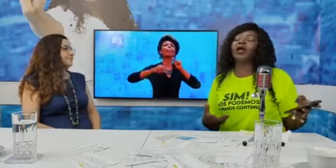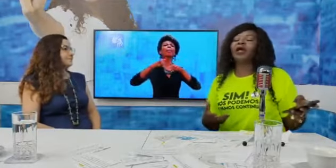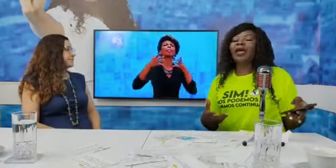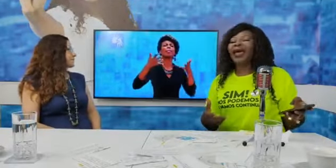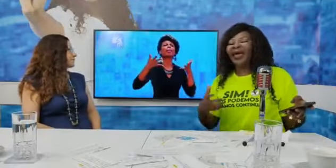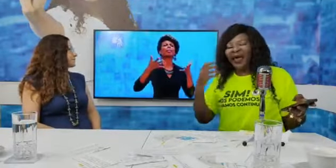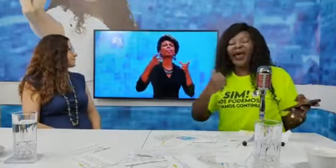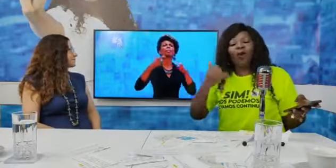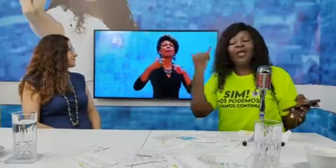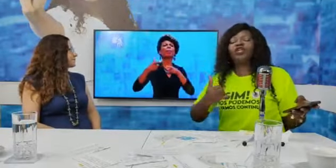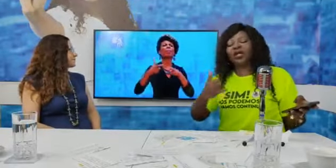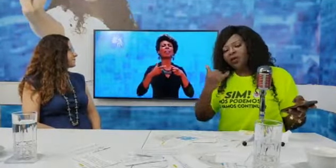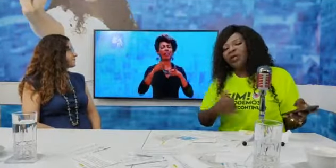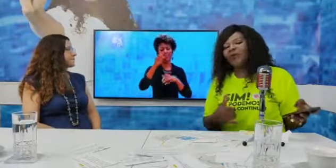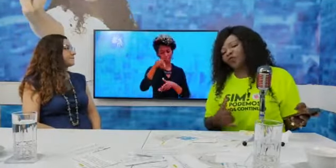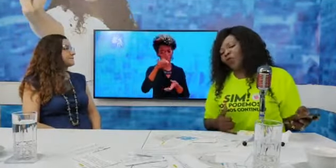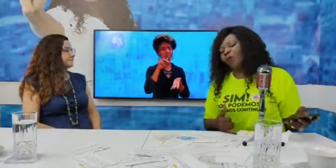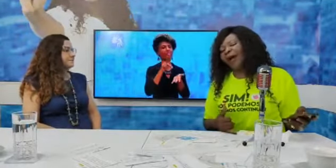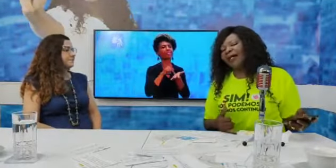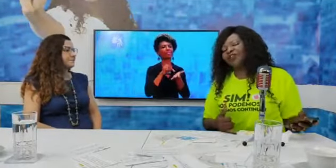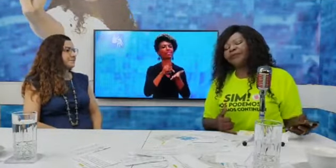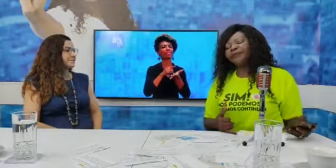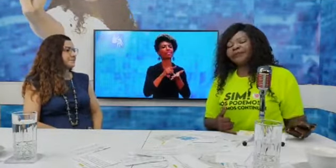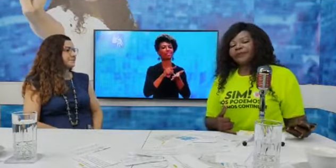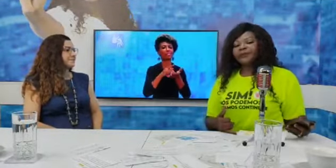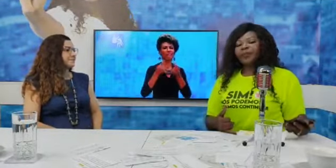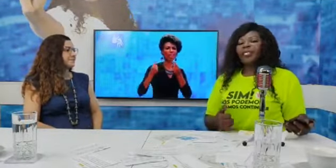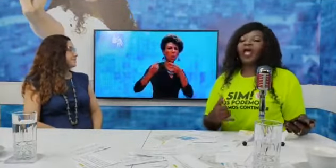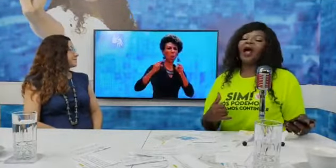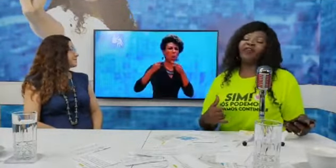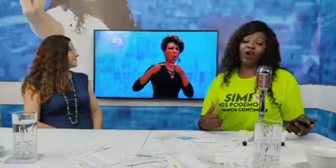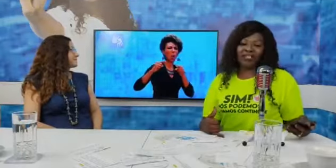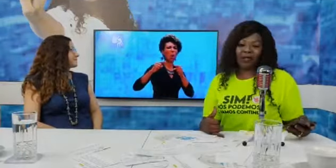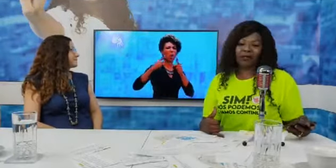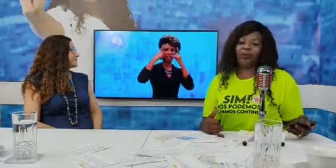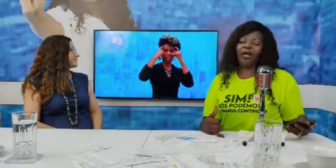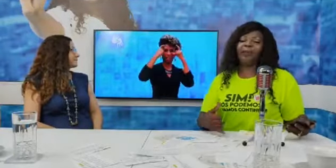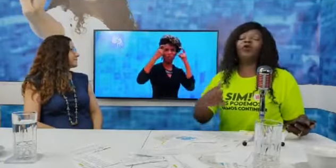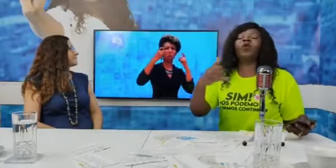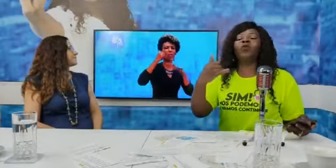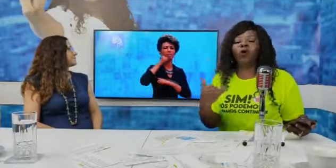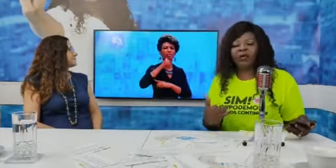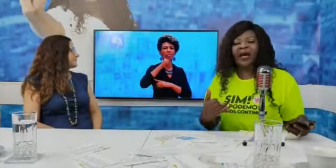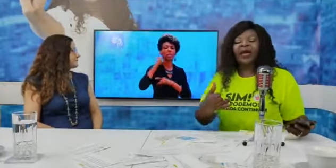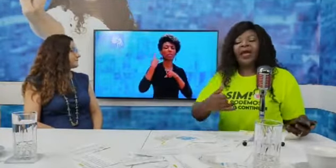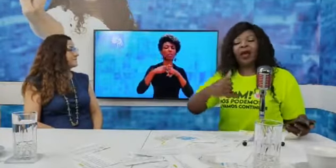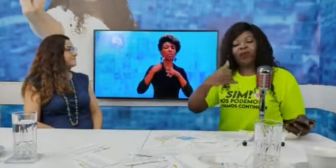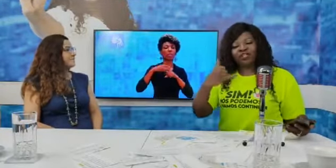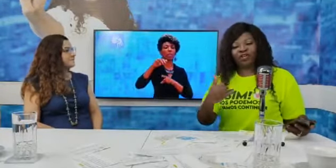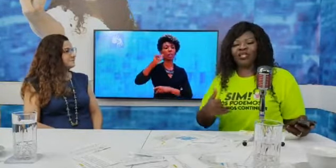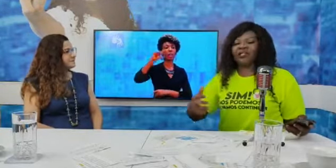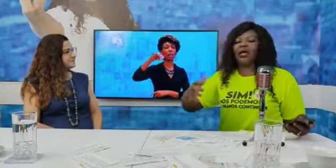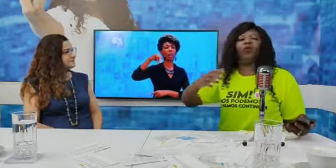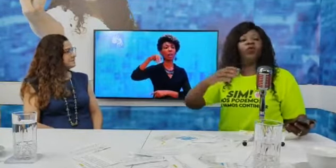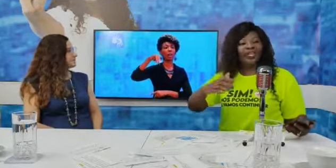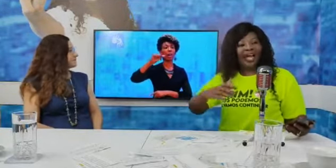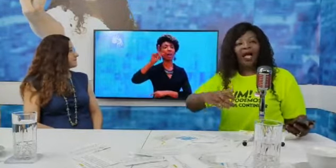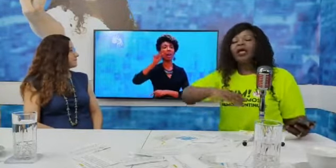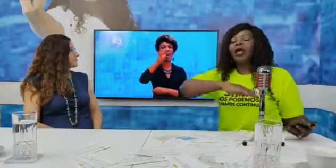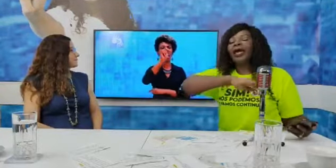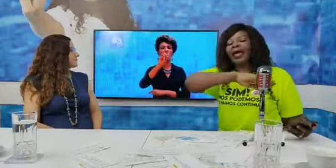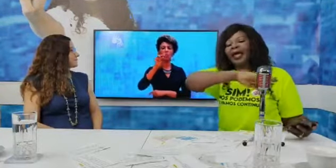UNA. É, realmente, ele luta mesmo com o combate à violência contra a mulher, porque o UNA é uma instituição